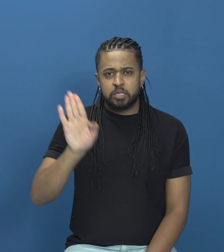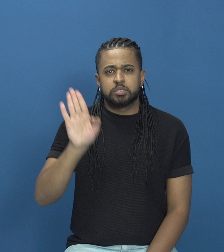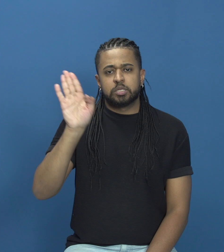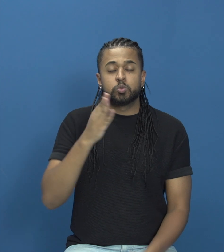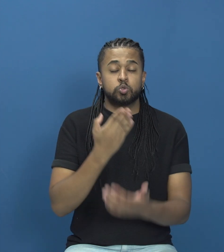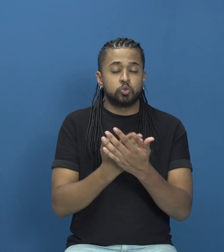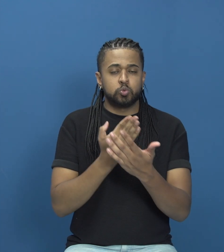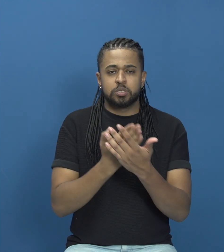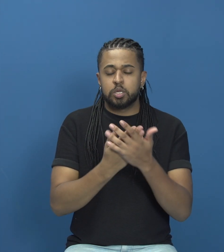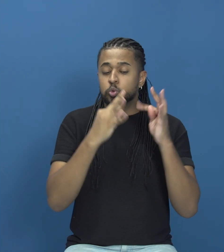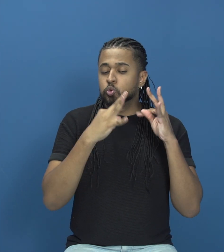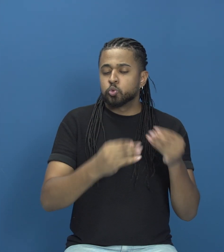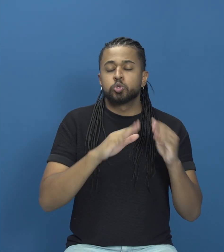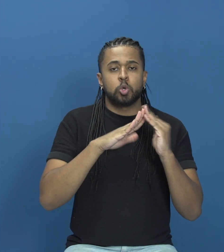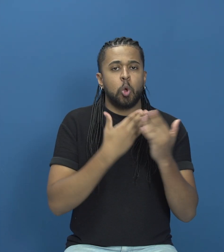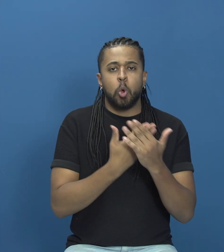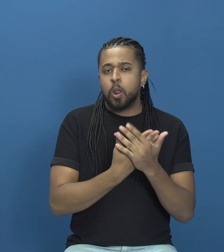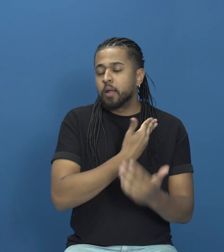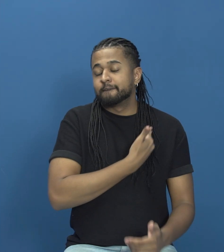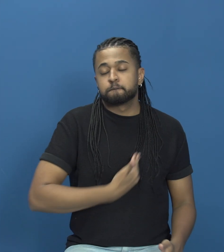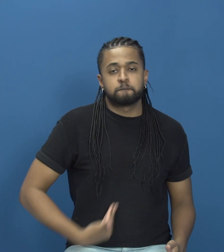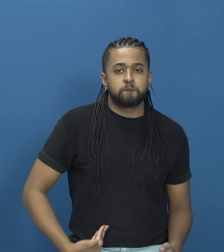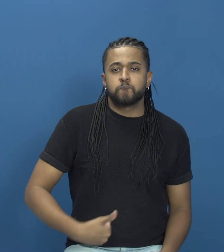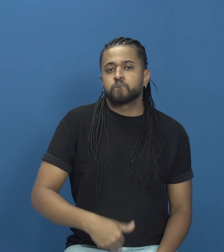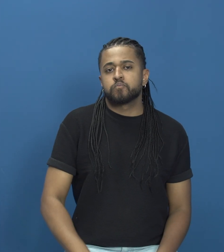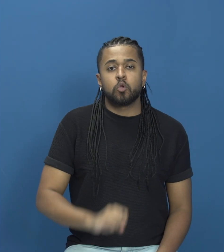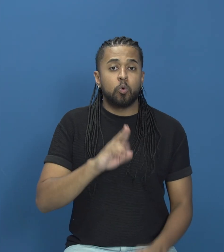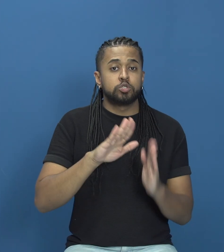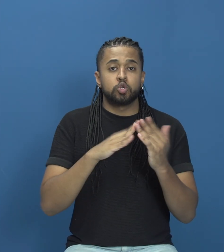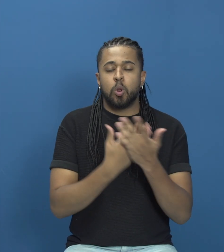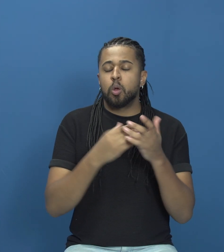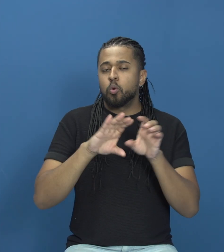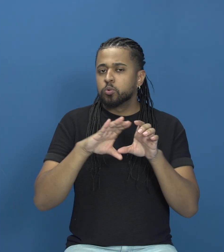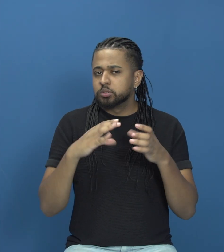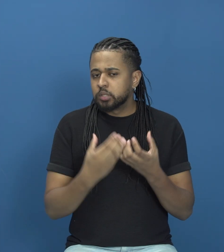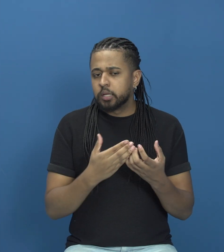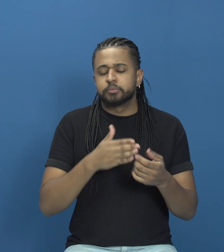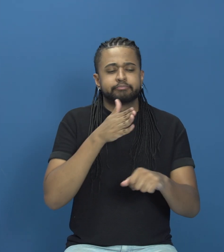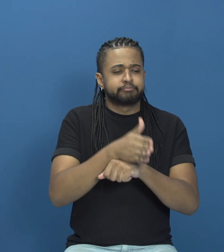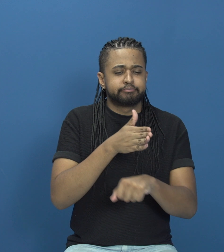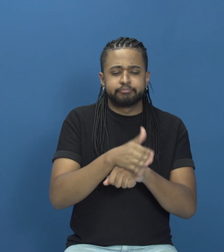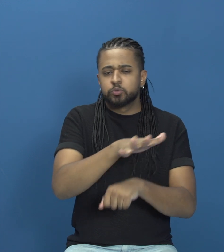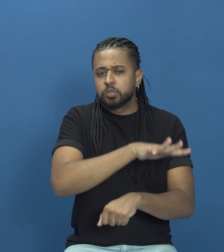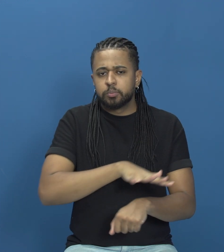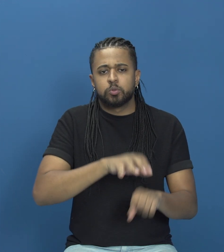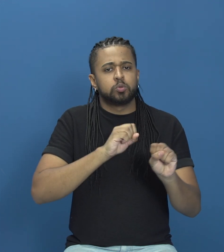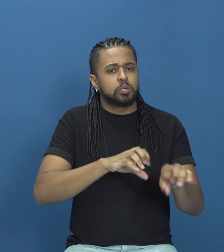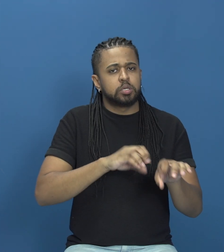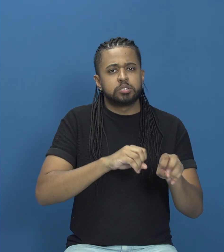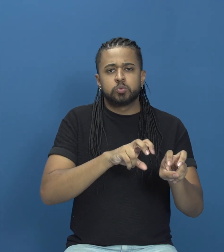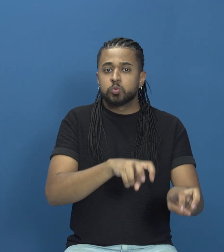Candidatos/candidatas que estudaram integralmente em escola pública ou em escolas comunitárias que atuam no âmbito da educação do